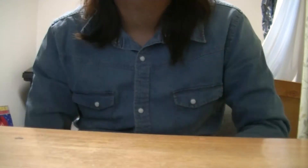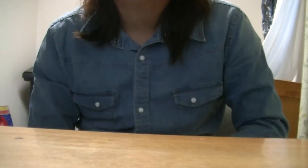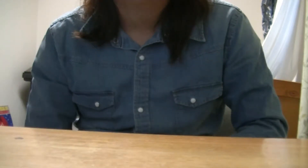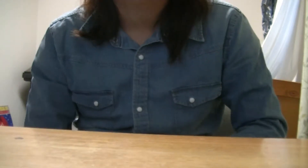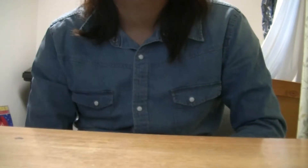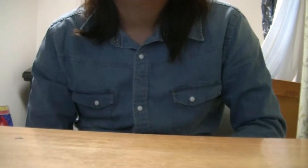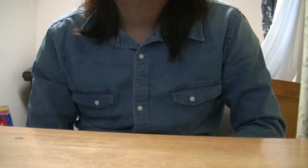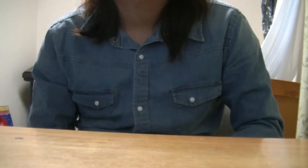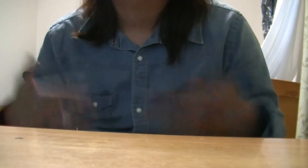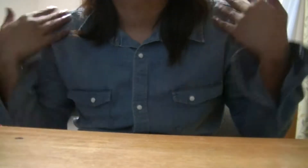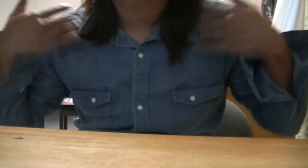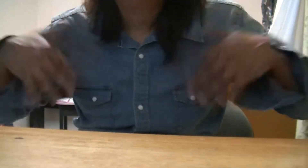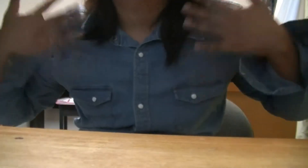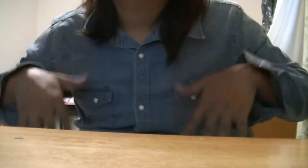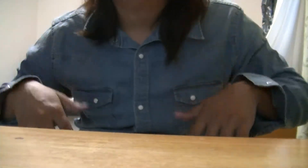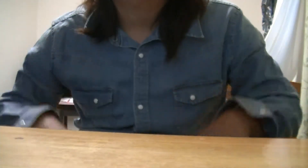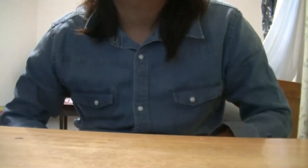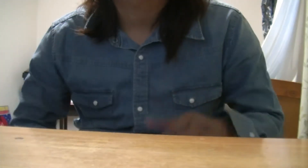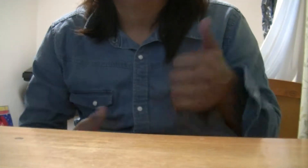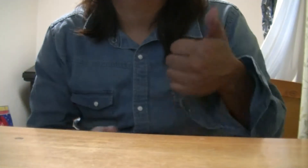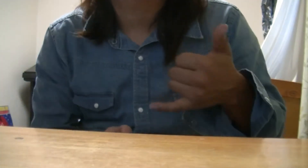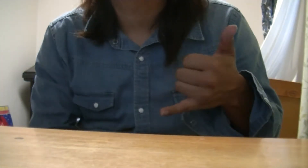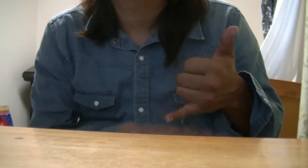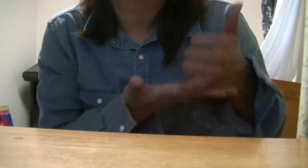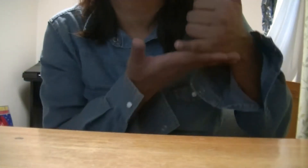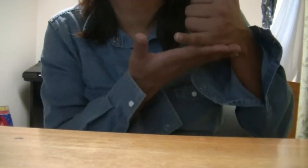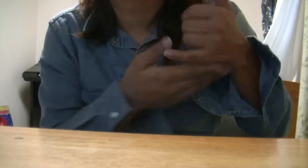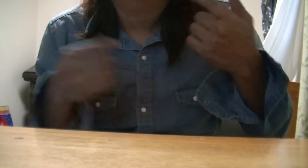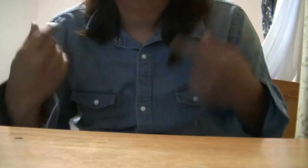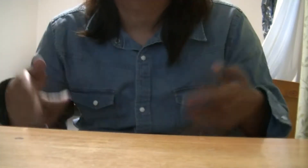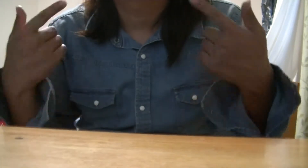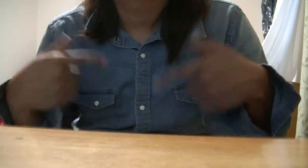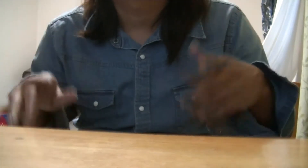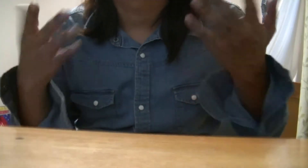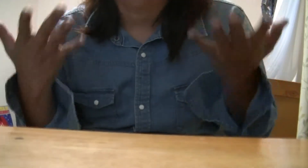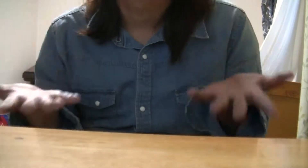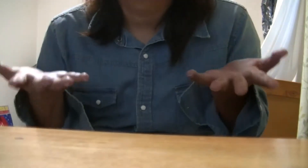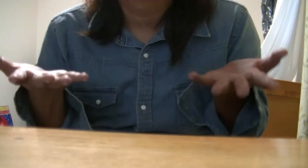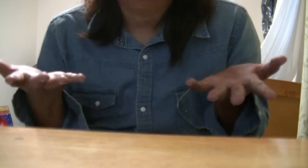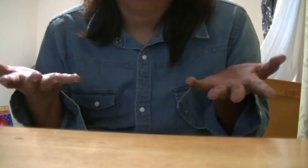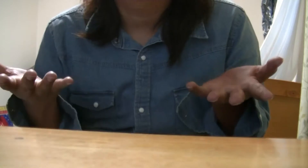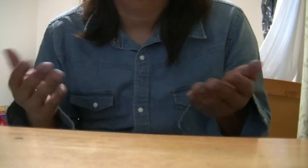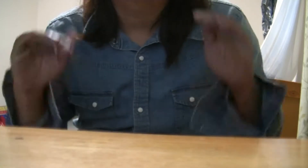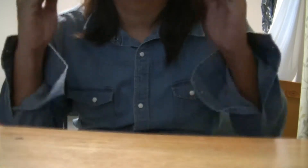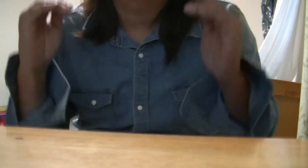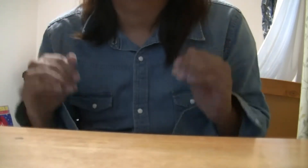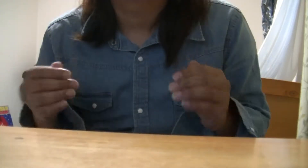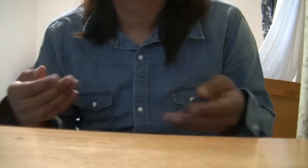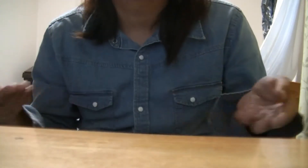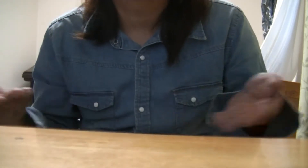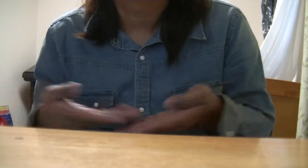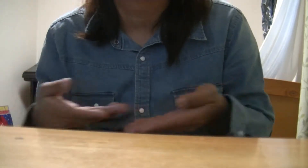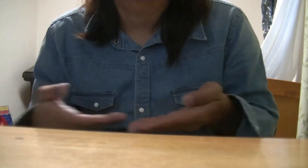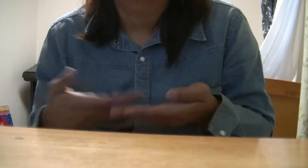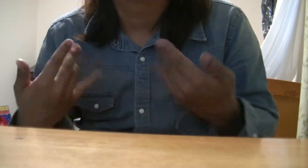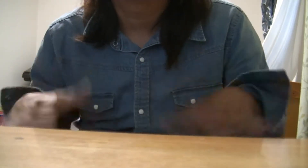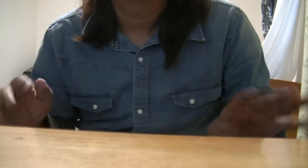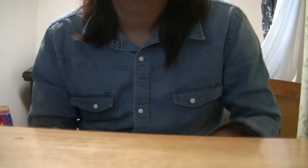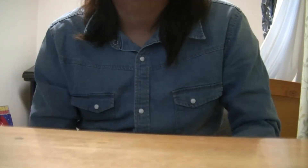めんどくさがってると店長の仕事はいつもいっぱい、部下は暇です。で暇